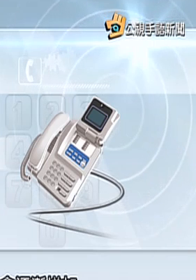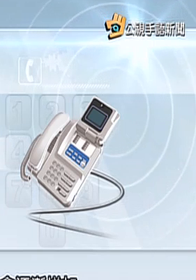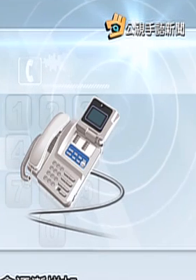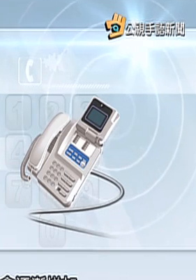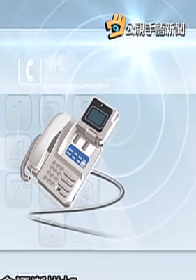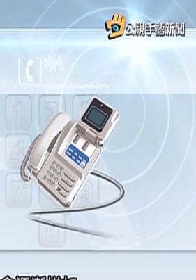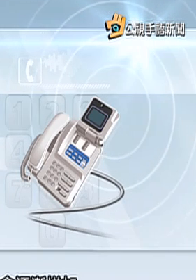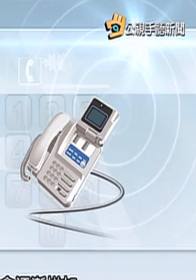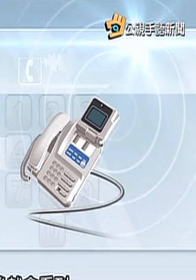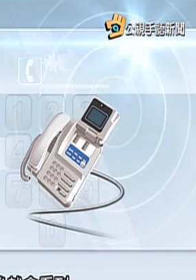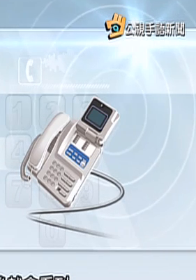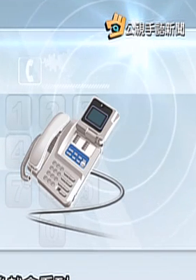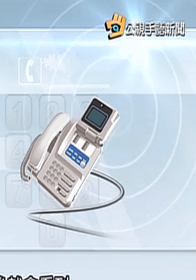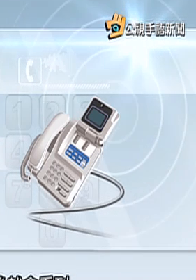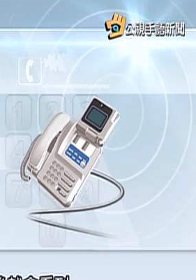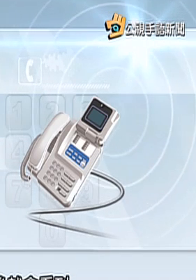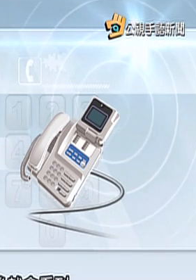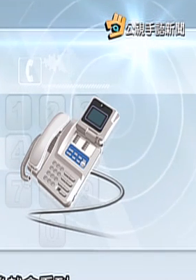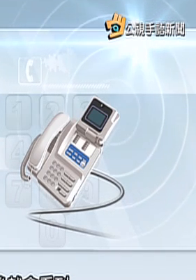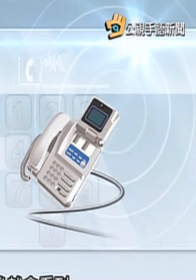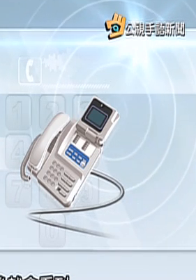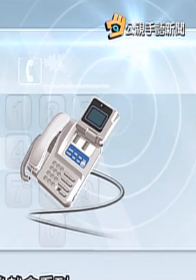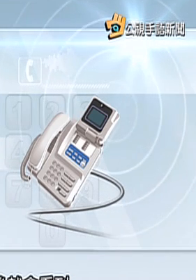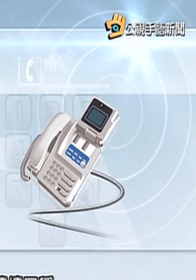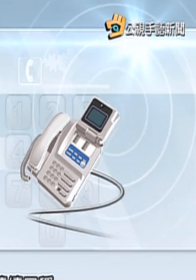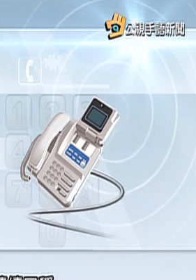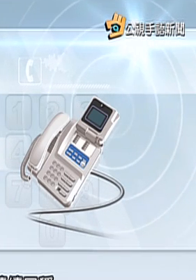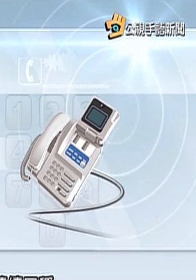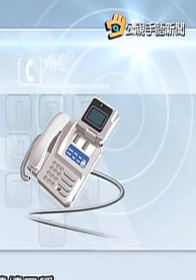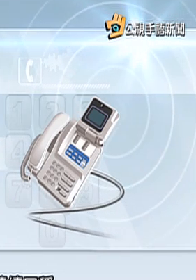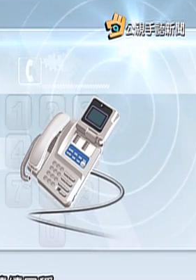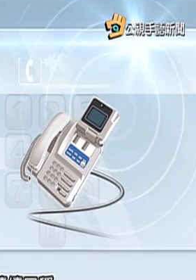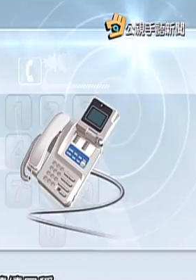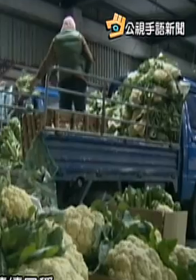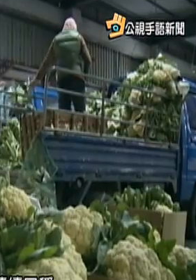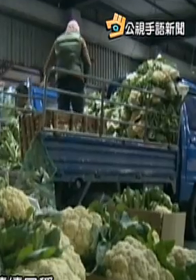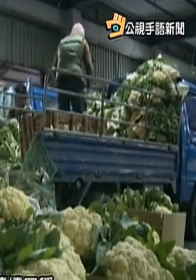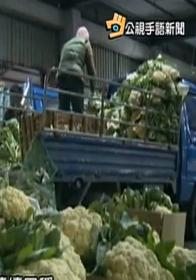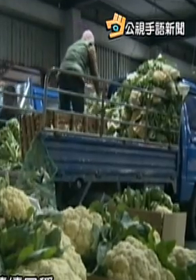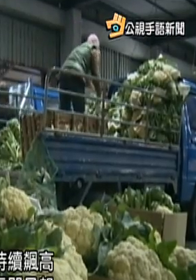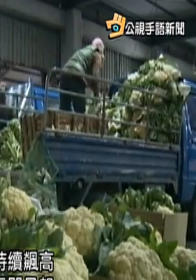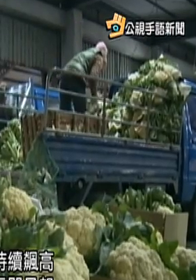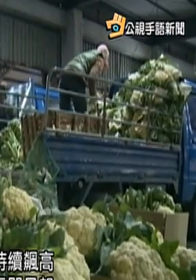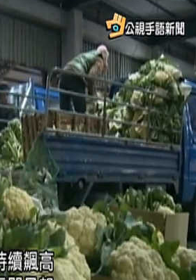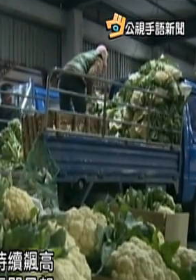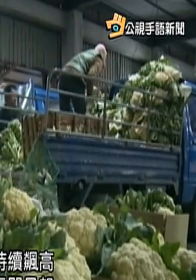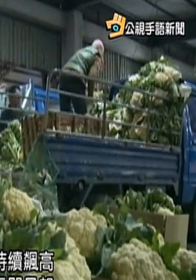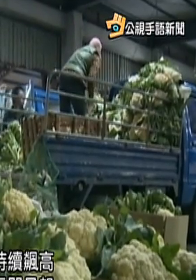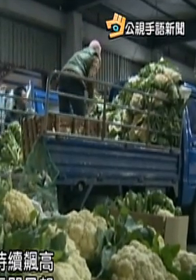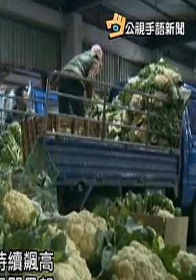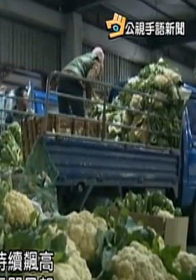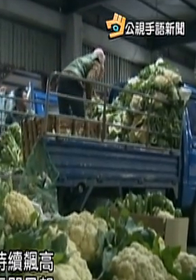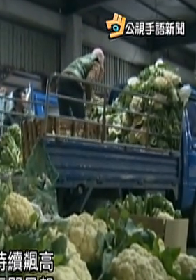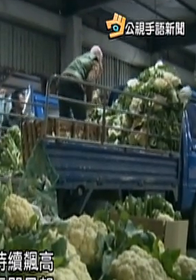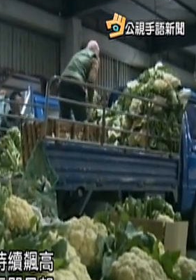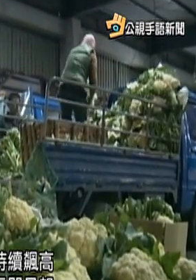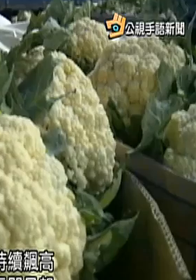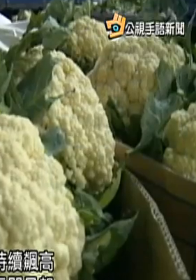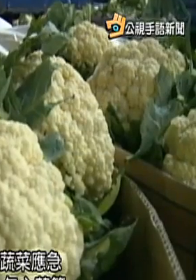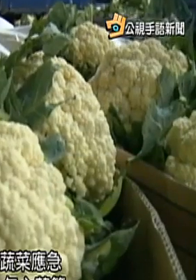加了，大概清明节后就会看到菜价陆陆续续回稳。 就怕菜价持续飙高，农粮署表示即日起会释出冷